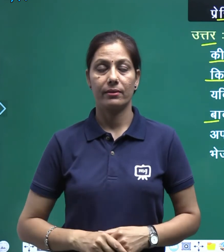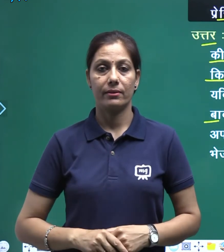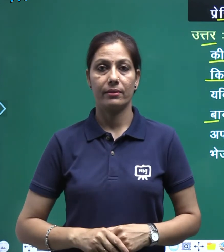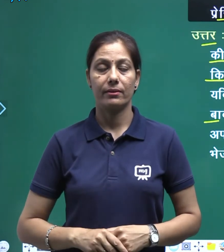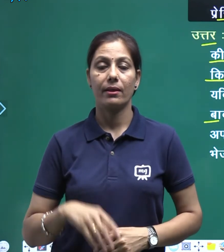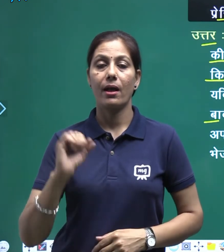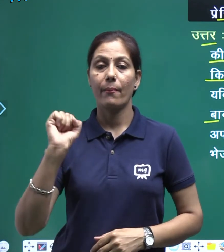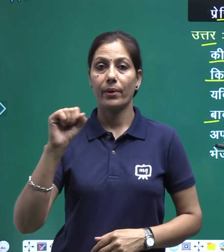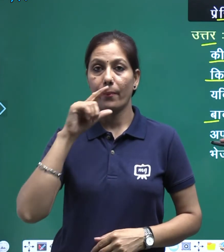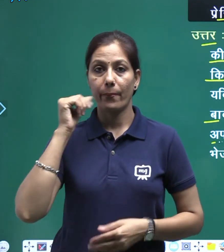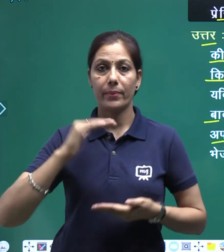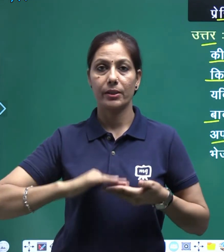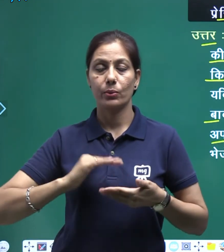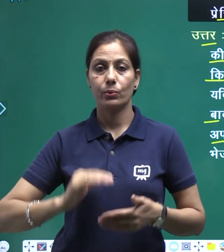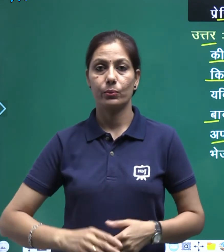अपने पति को